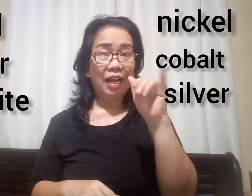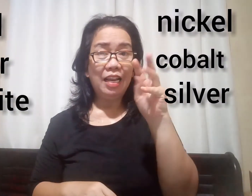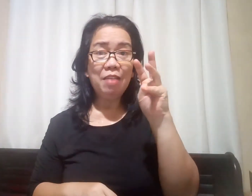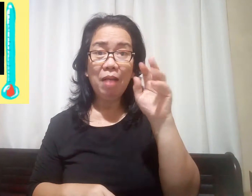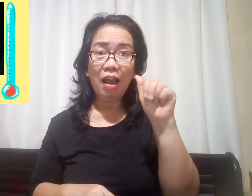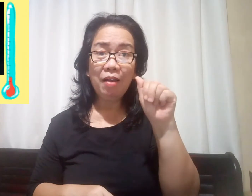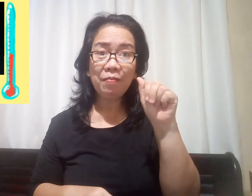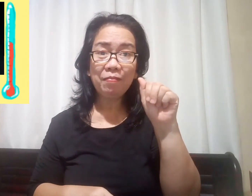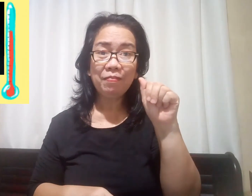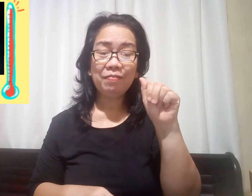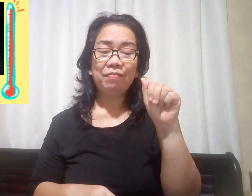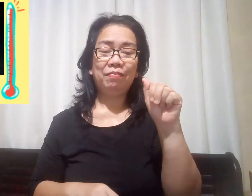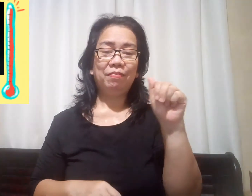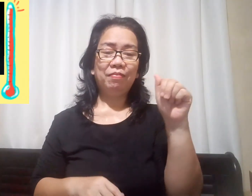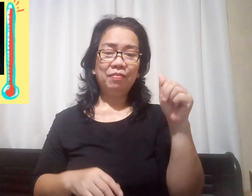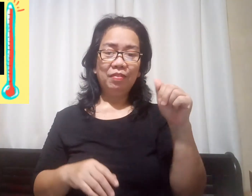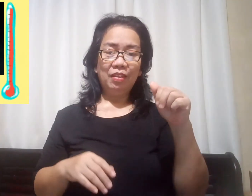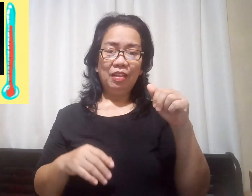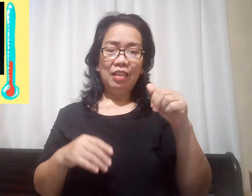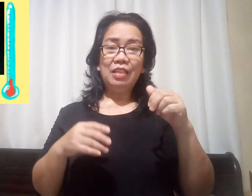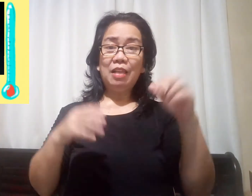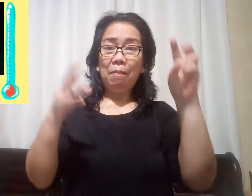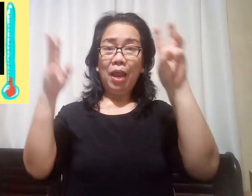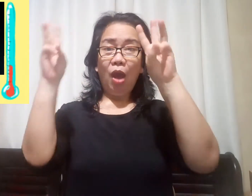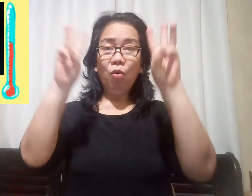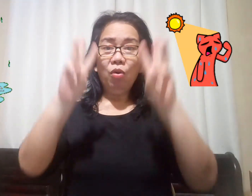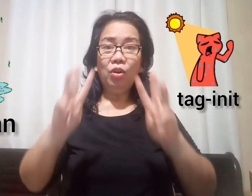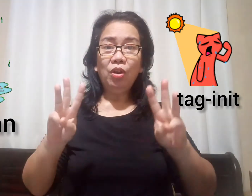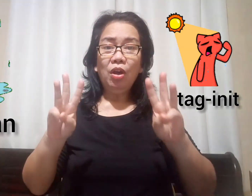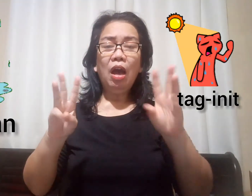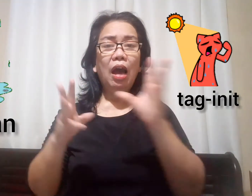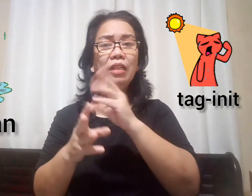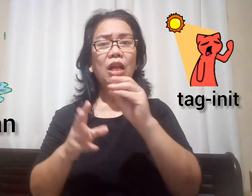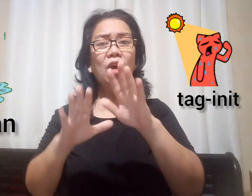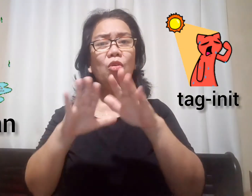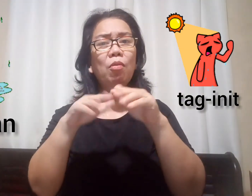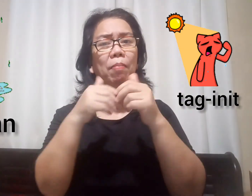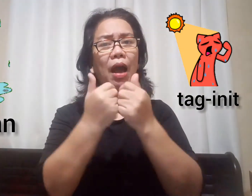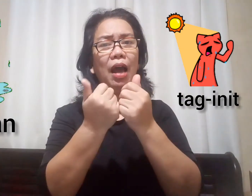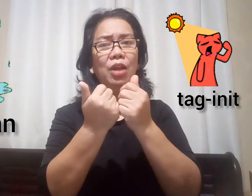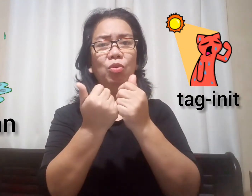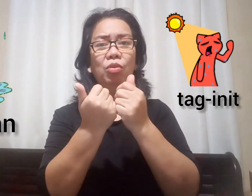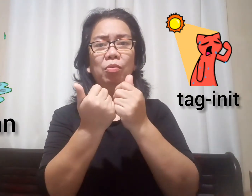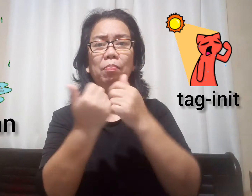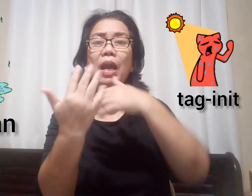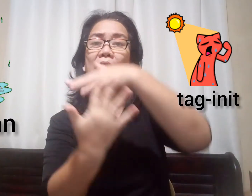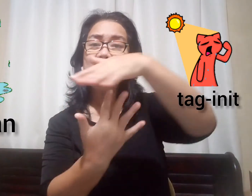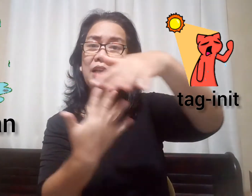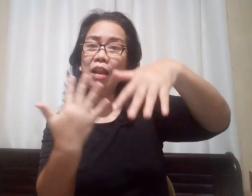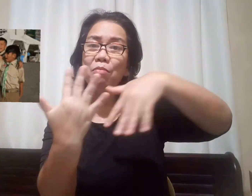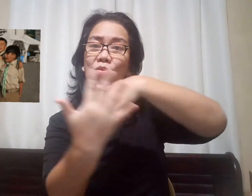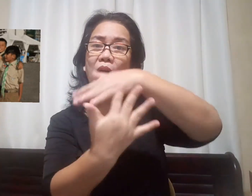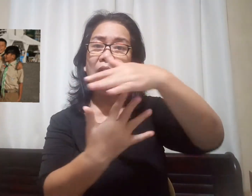klima, sa panahon, at kung paanong pakikisalamuha